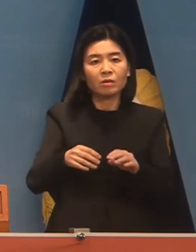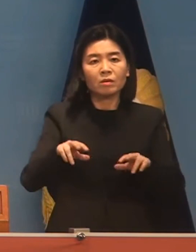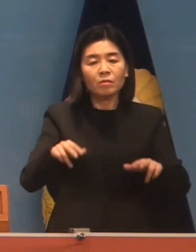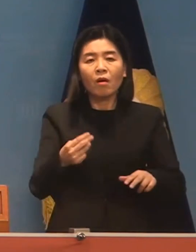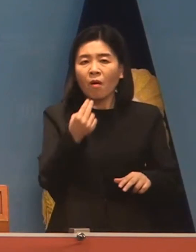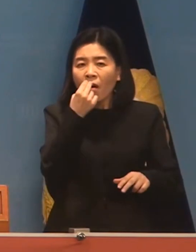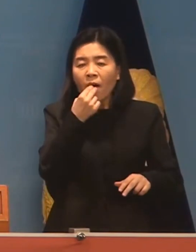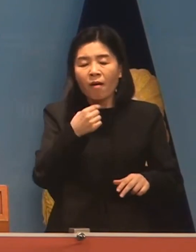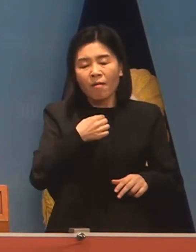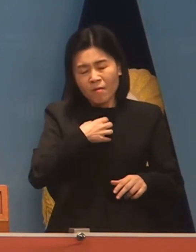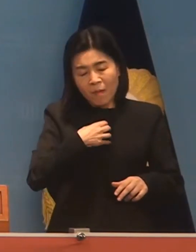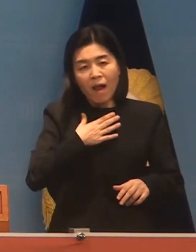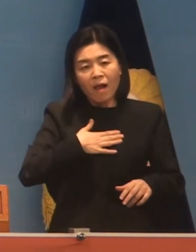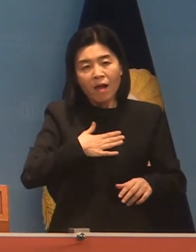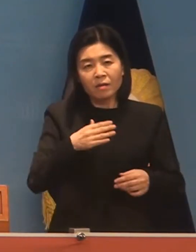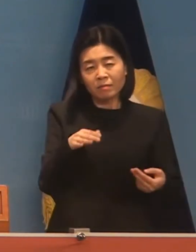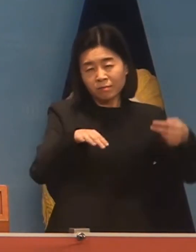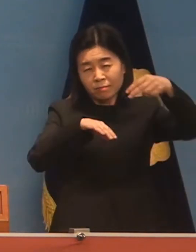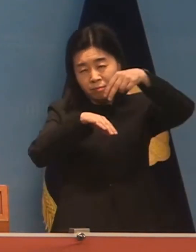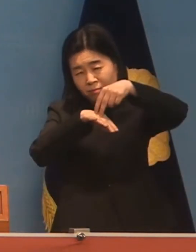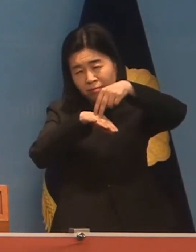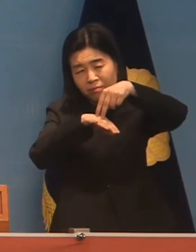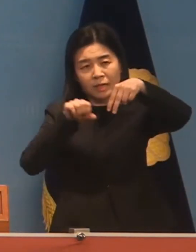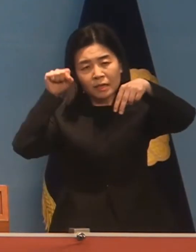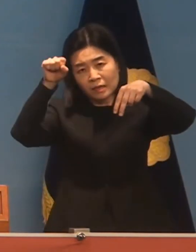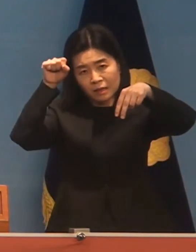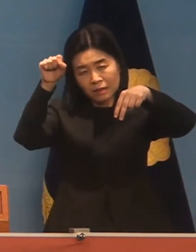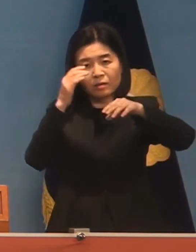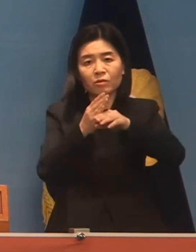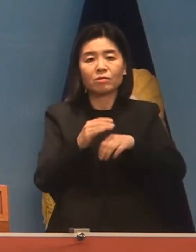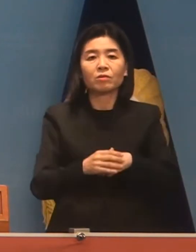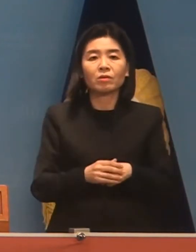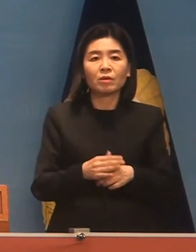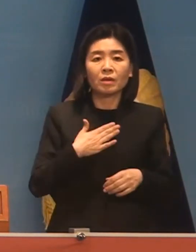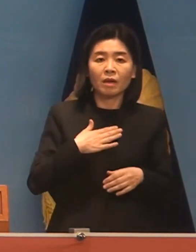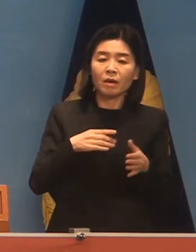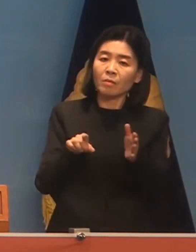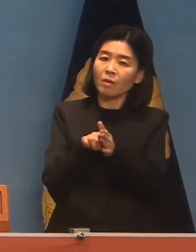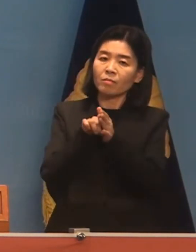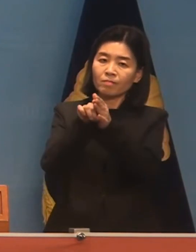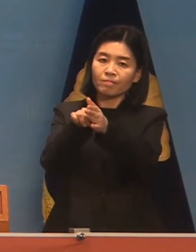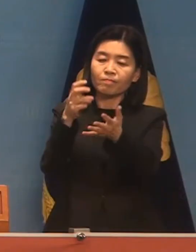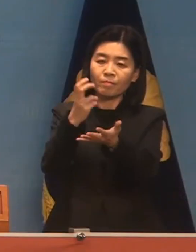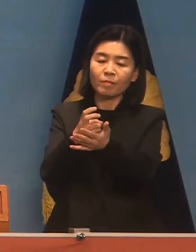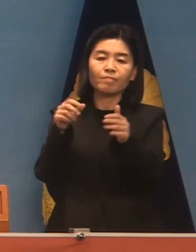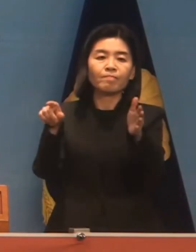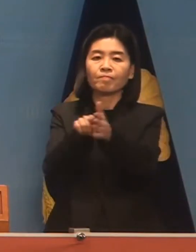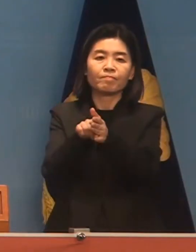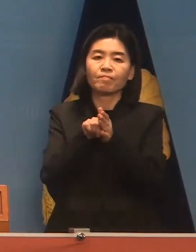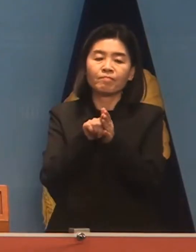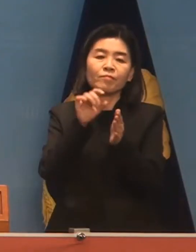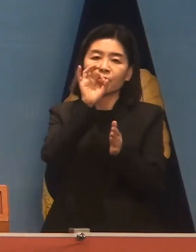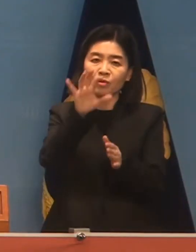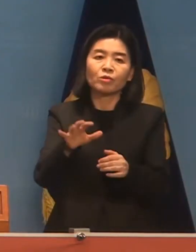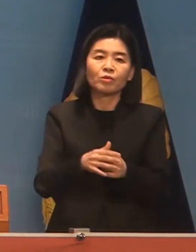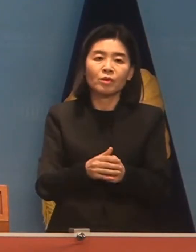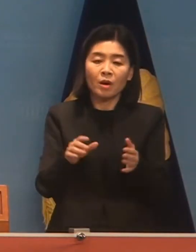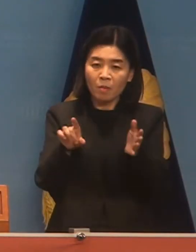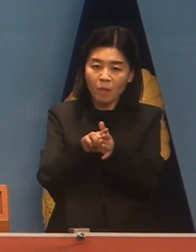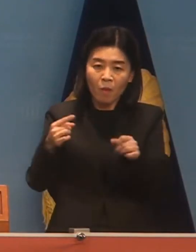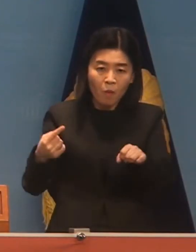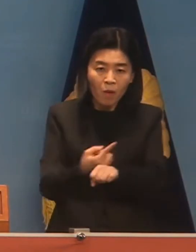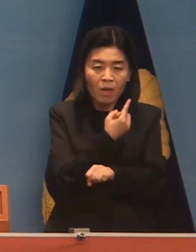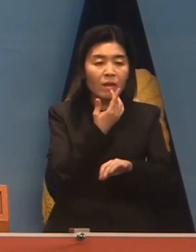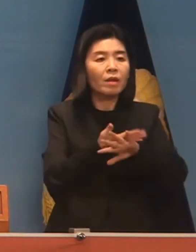건 고공 싸움을 하고 있습니다. 저희는 법을 신뢰하지 않습니다. 그렇기에 법이 아닌 다른